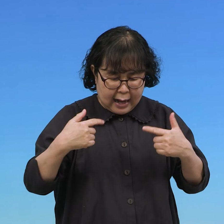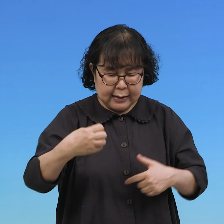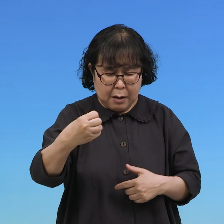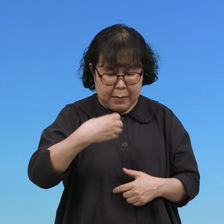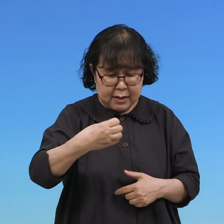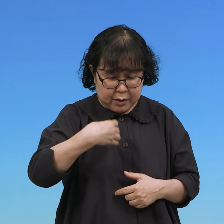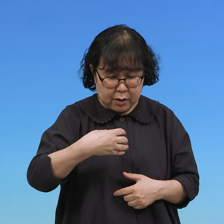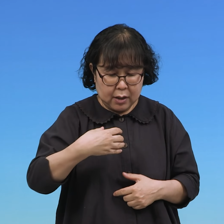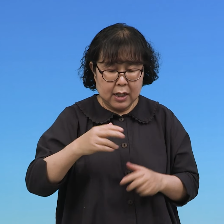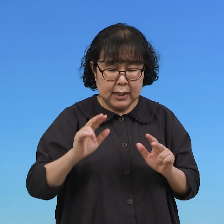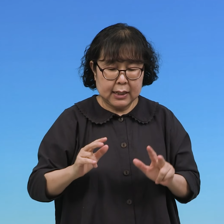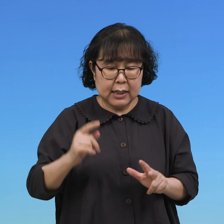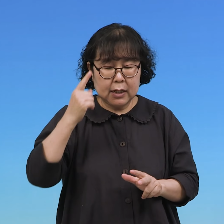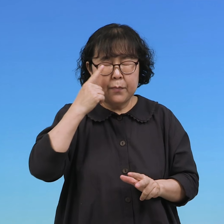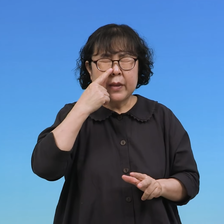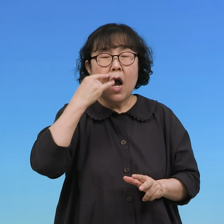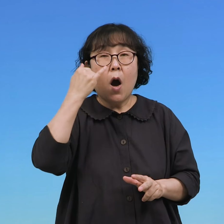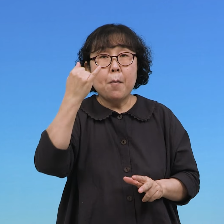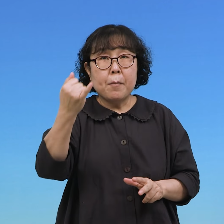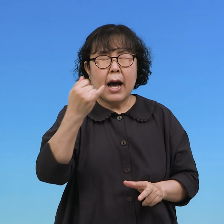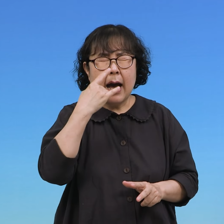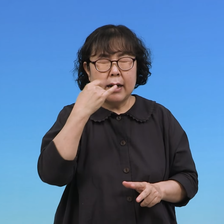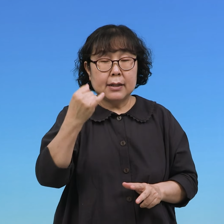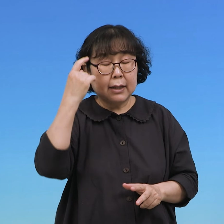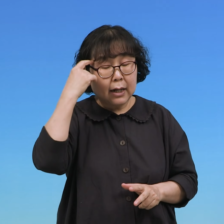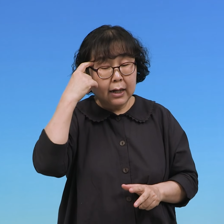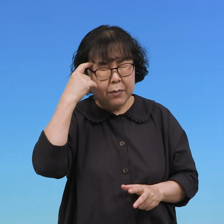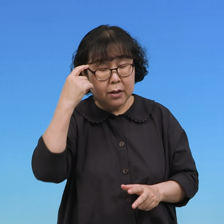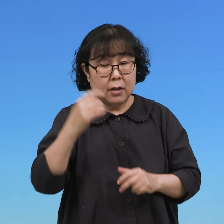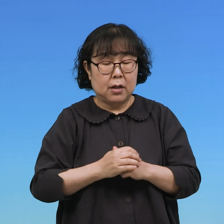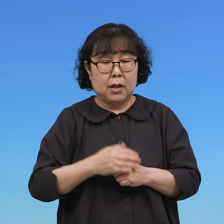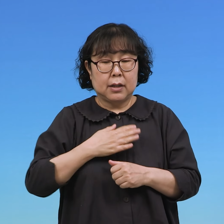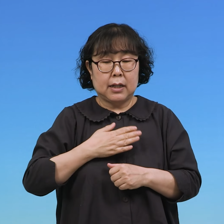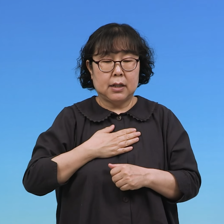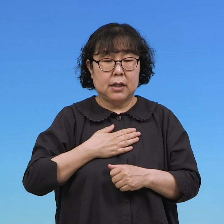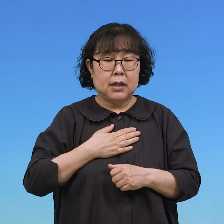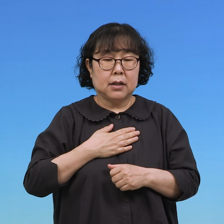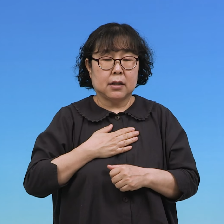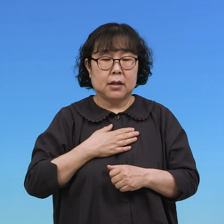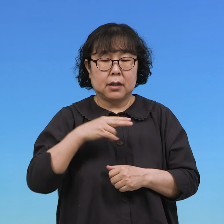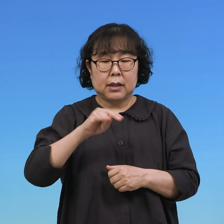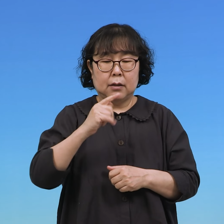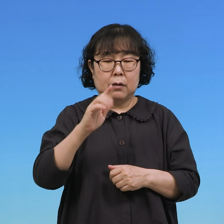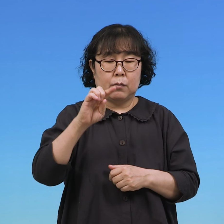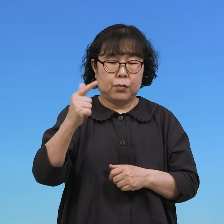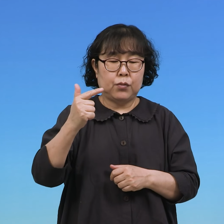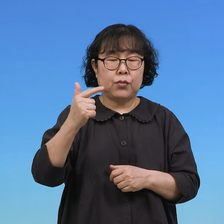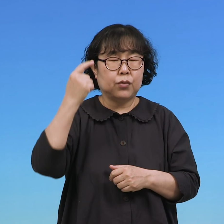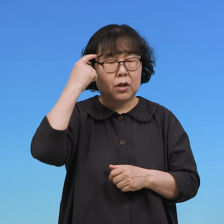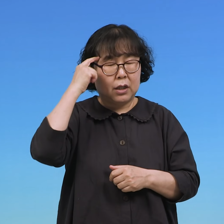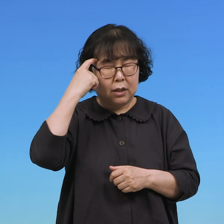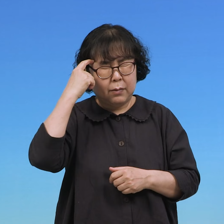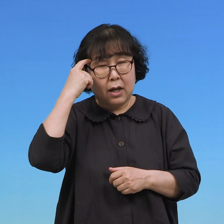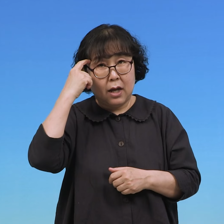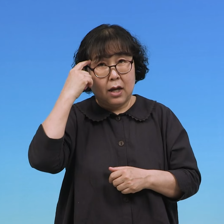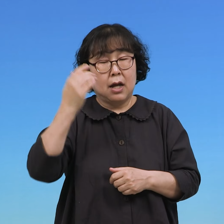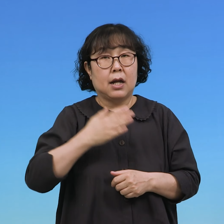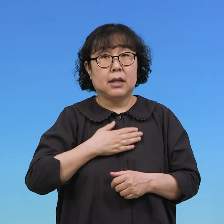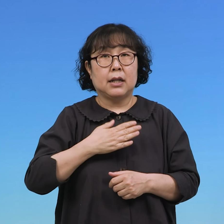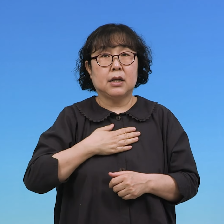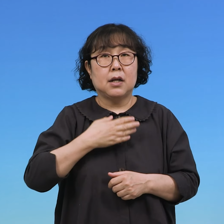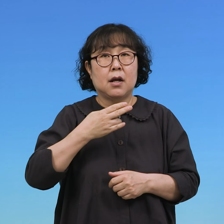나오는가 하면요, 이게 신부의식이더라고요. 그래서 저는요, 우리 교회 성도님 다 아시죠? 나는 평생에 술, 담배를